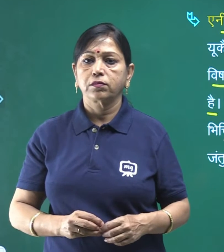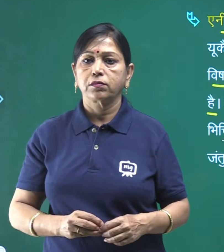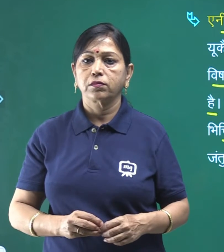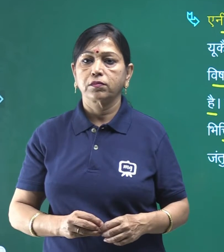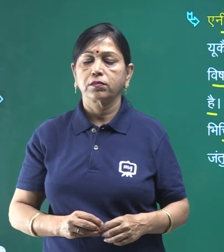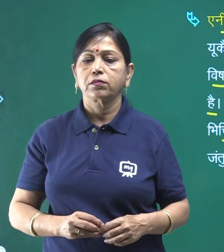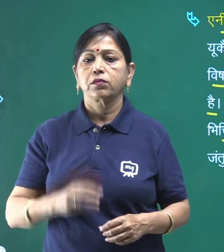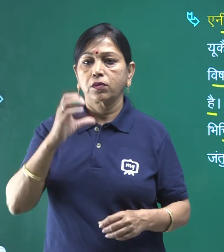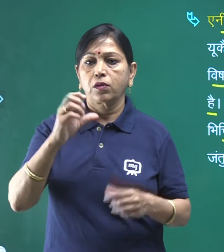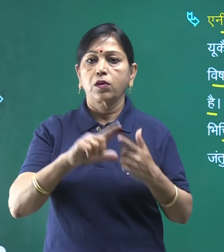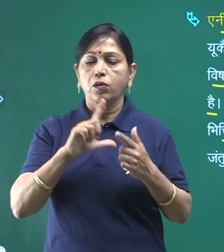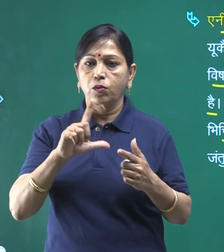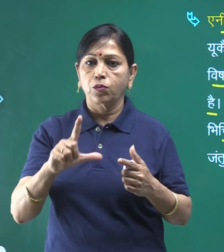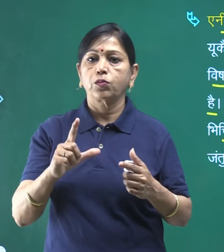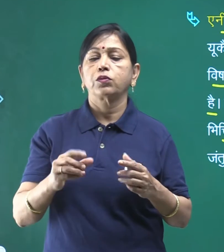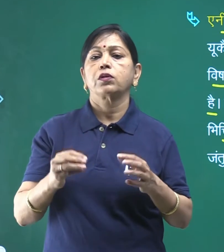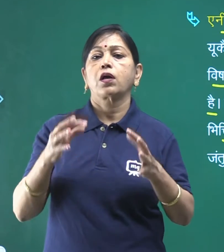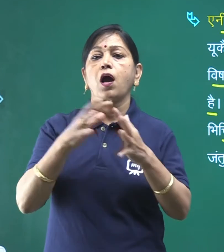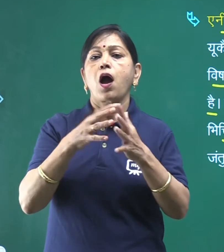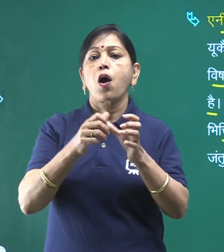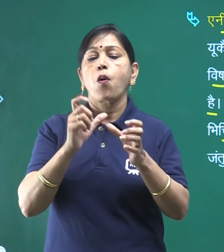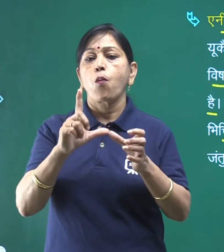कोशिका भित्ति पाई जाती है।